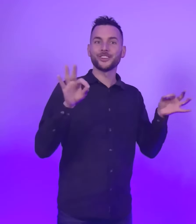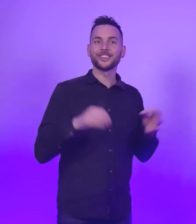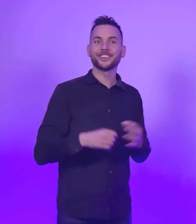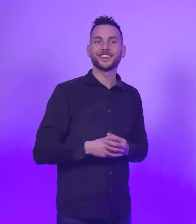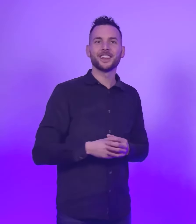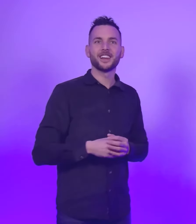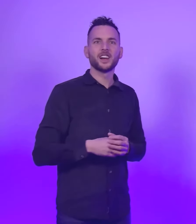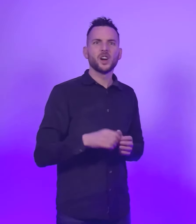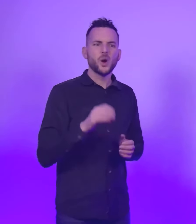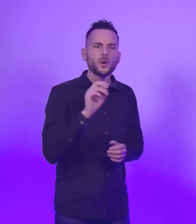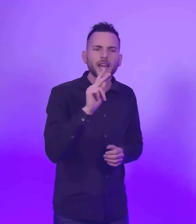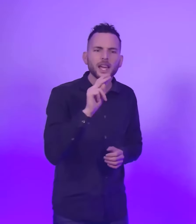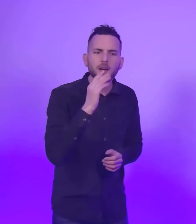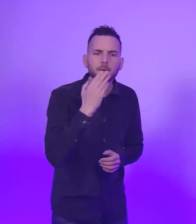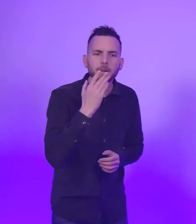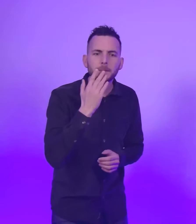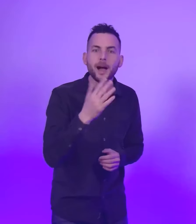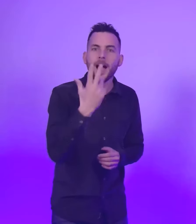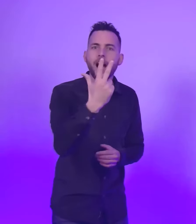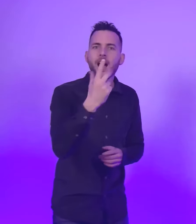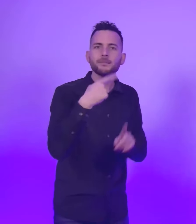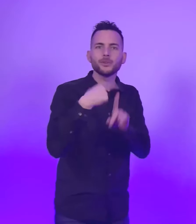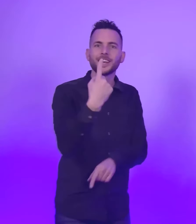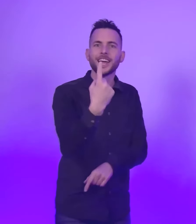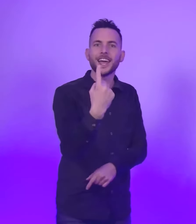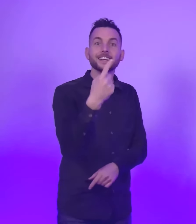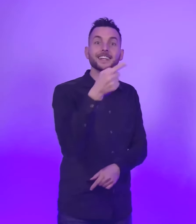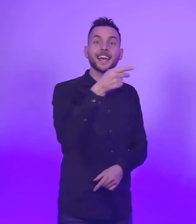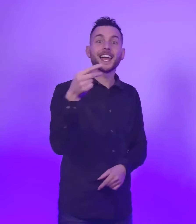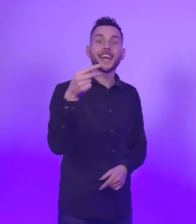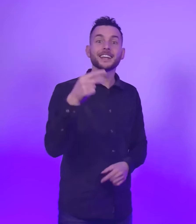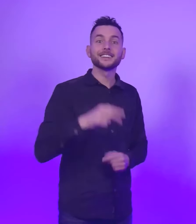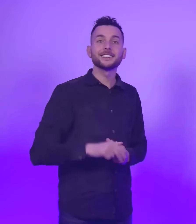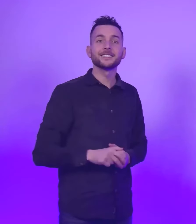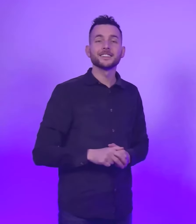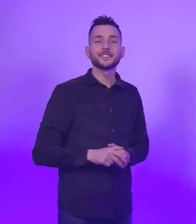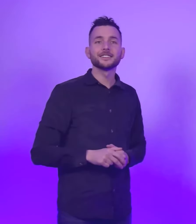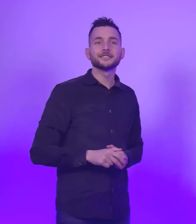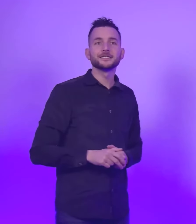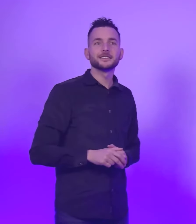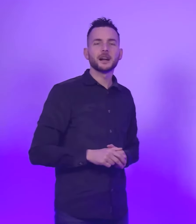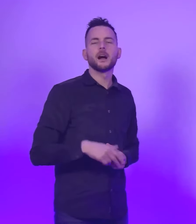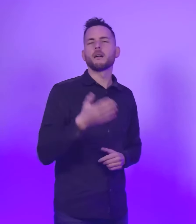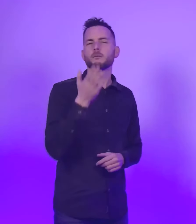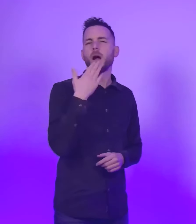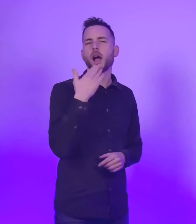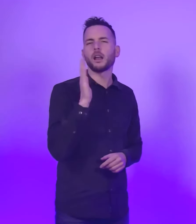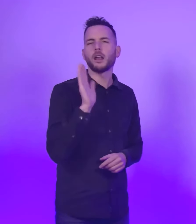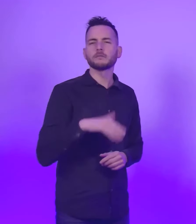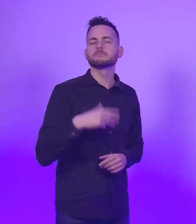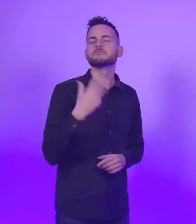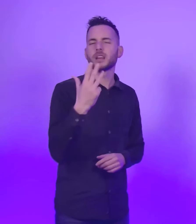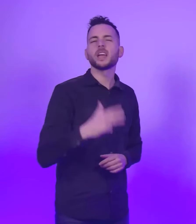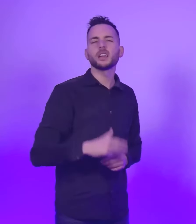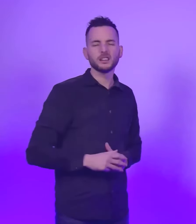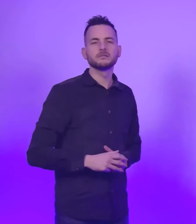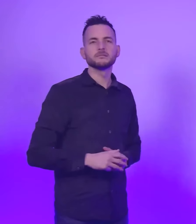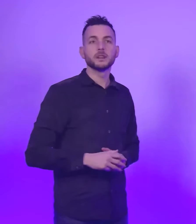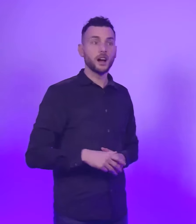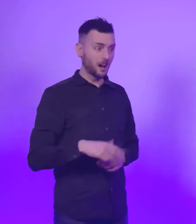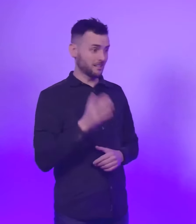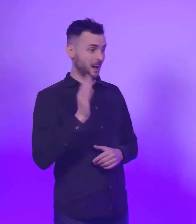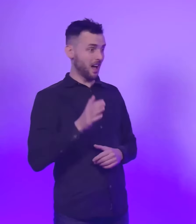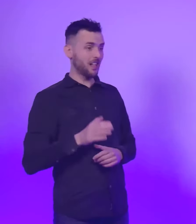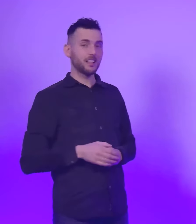Oké. 8 plus 1 is... 8 plus 1 is... Die is makkelijk. 9. Oh, je 9. Had hem al.